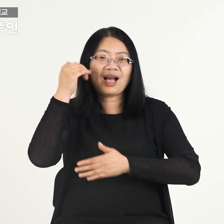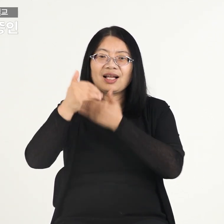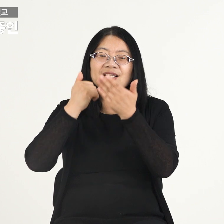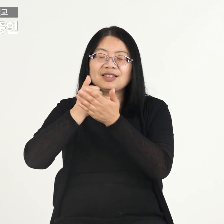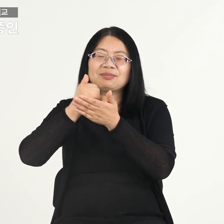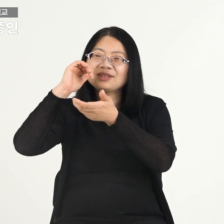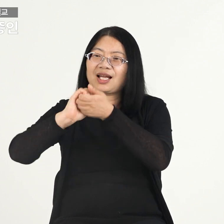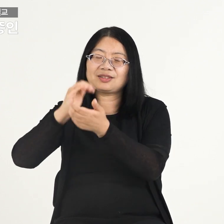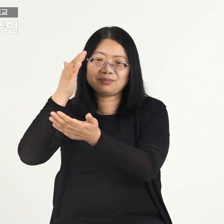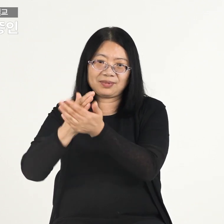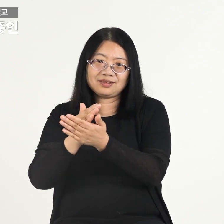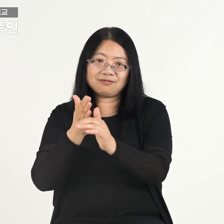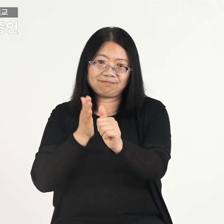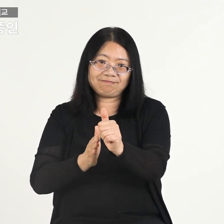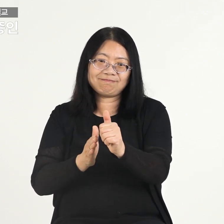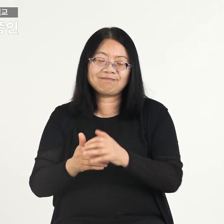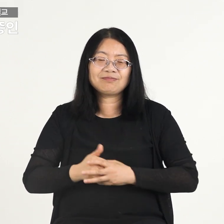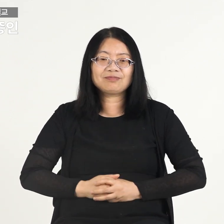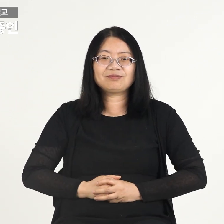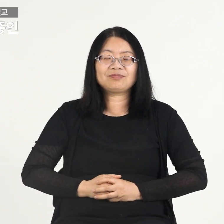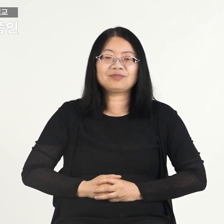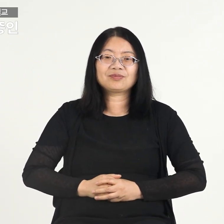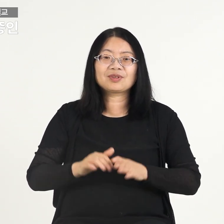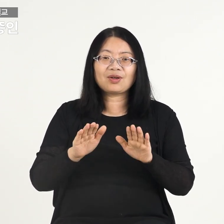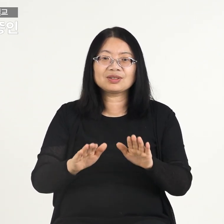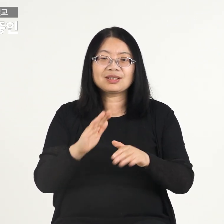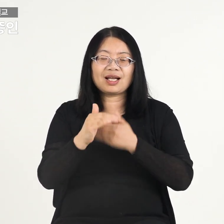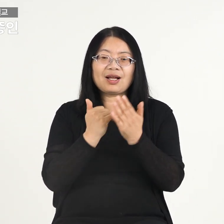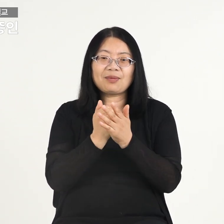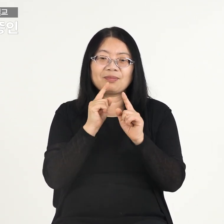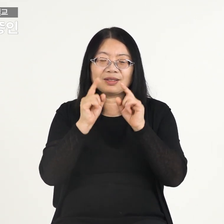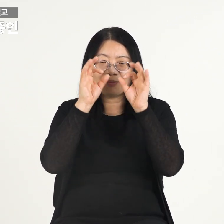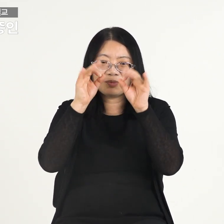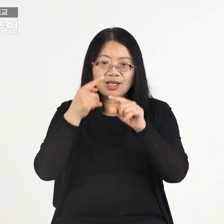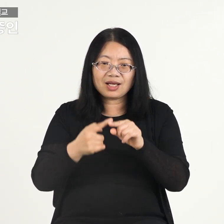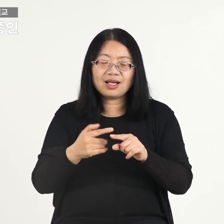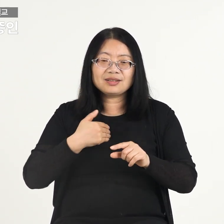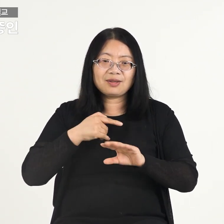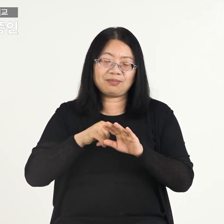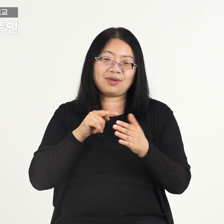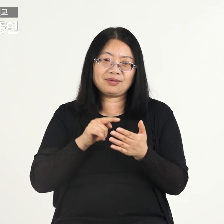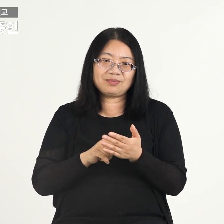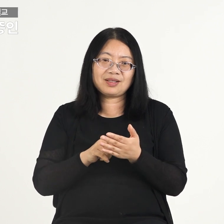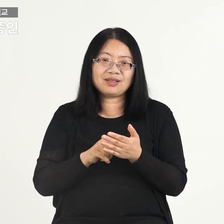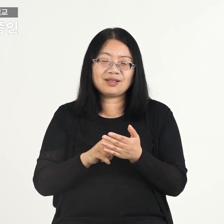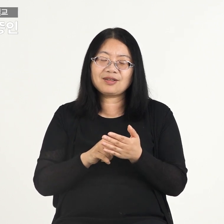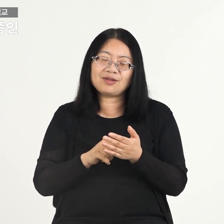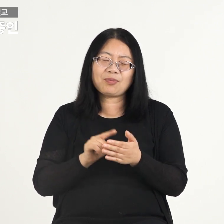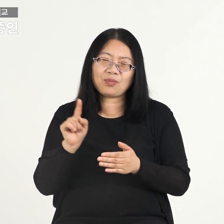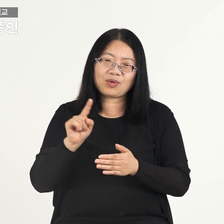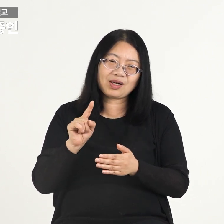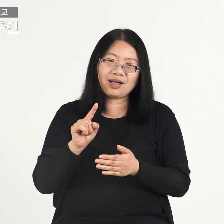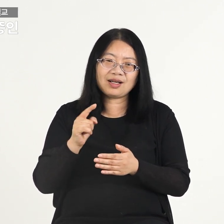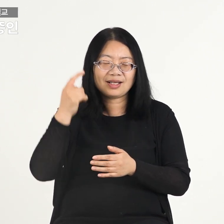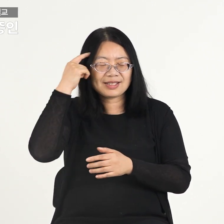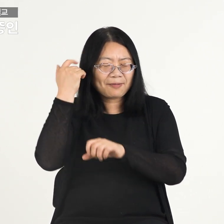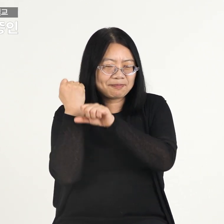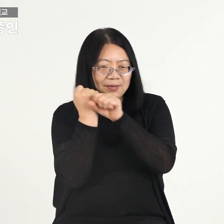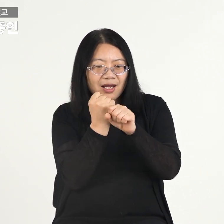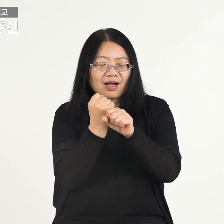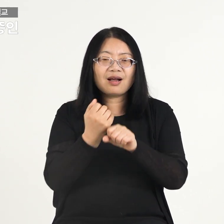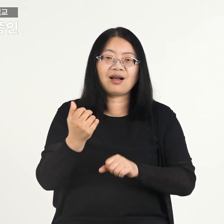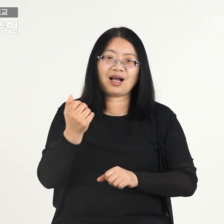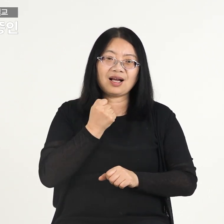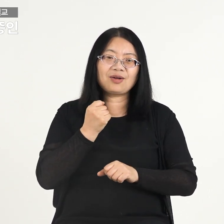믿습니까? 그래서 오늘 이 말씀을 듣다가도 내가 마음에 그런 선을 가지고 벽을 쌓고